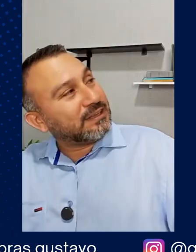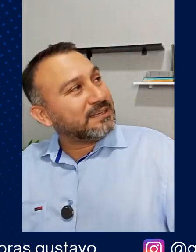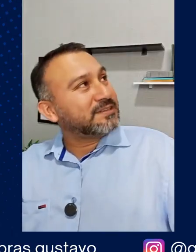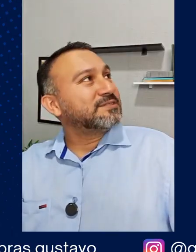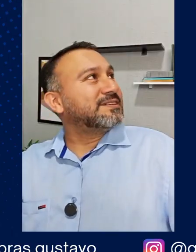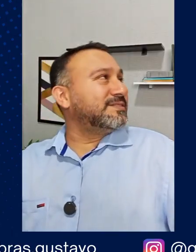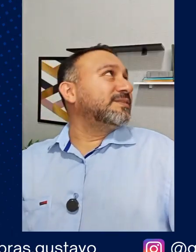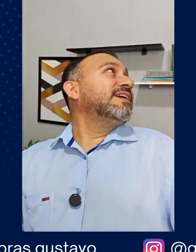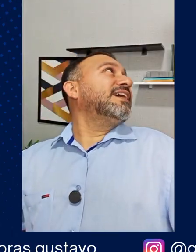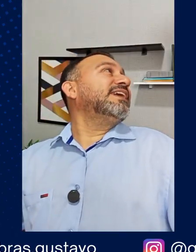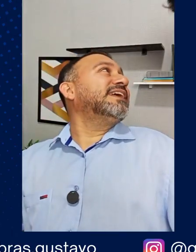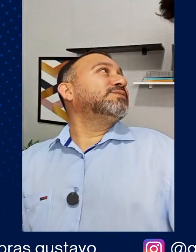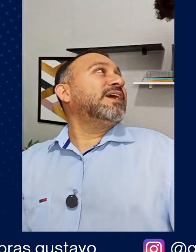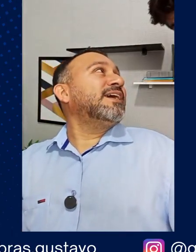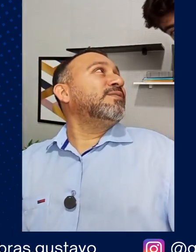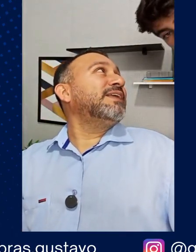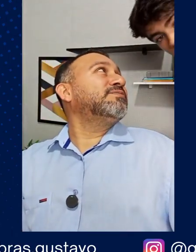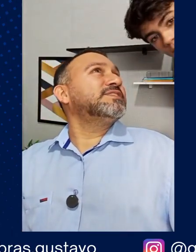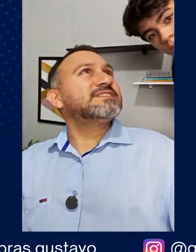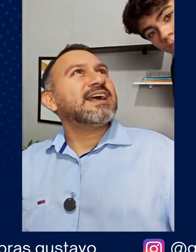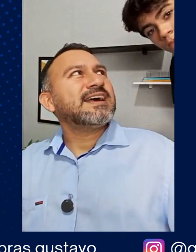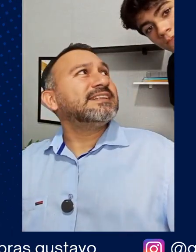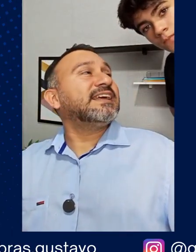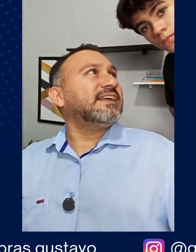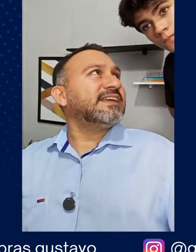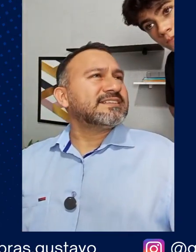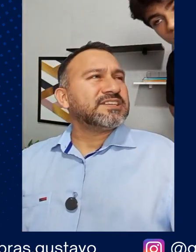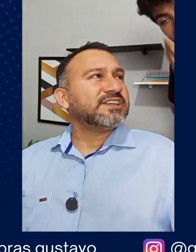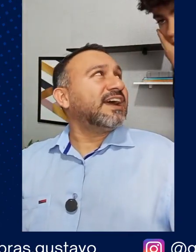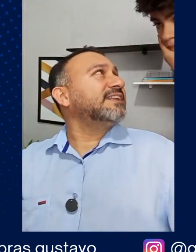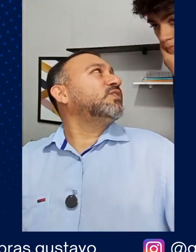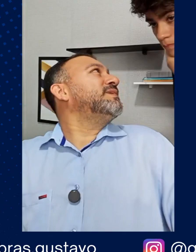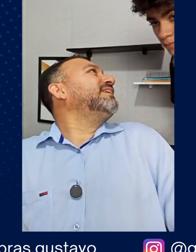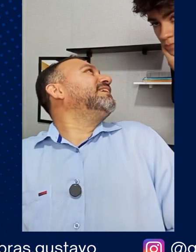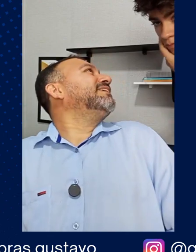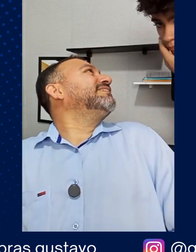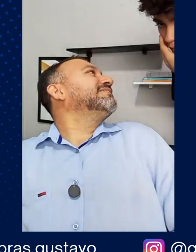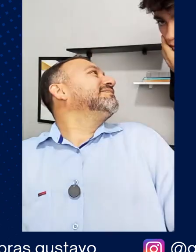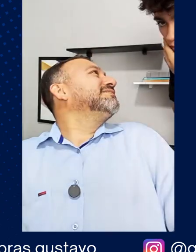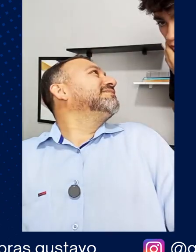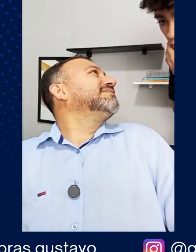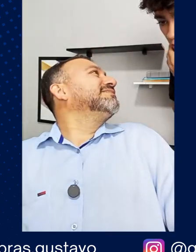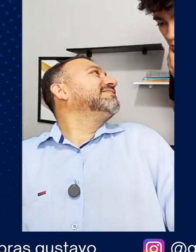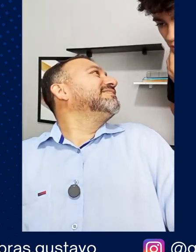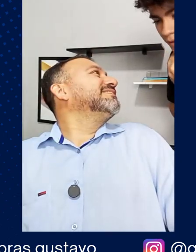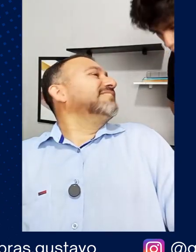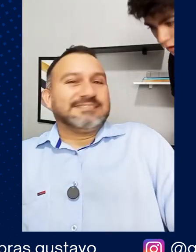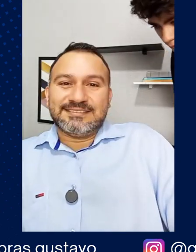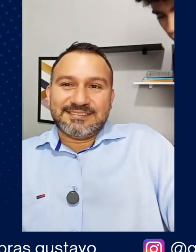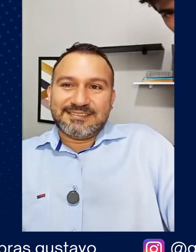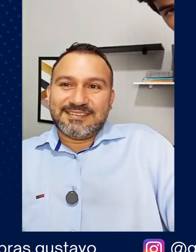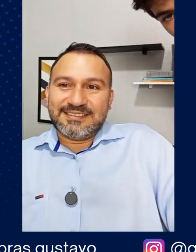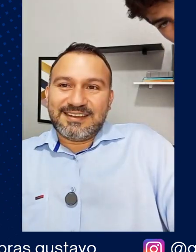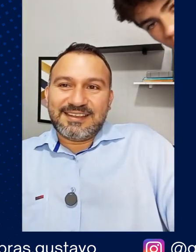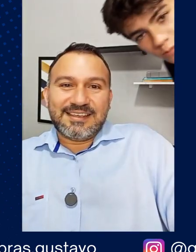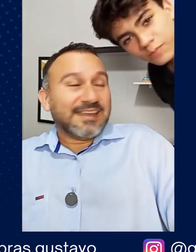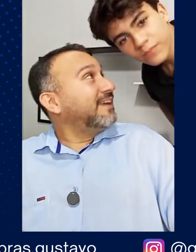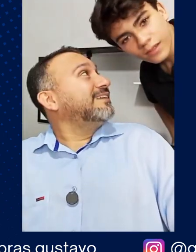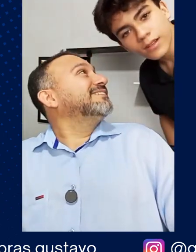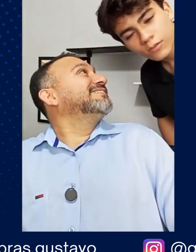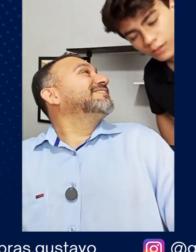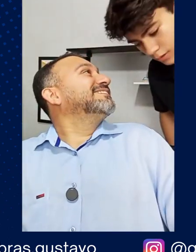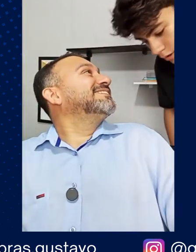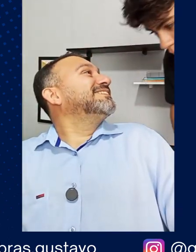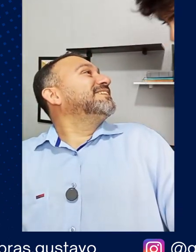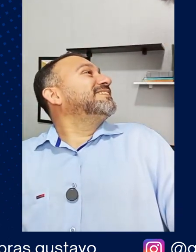expressão facial na Libras, Gustavinho, ela é natural, ela é forçada, ela é exagerada, como é que ela é? Eu diria natural, natural, natural.